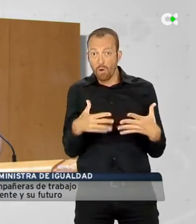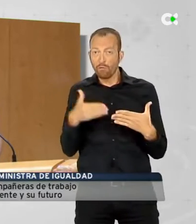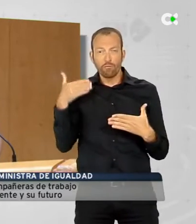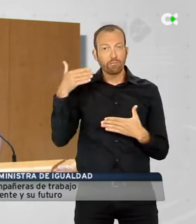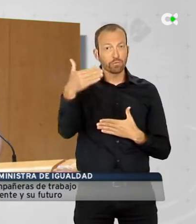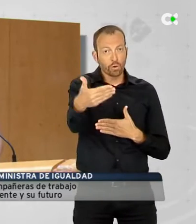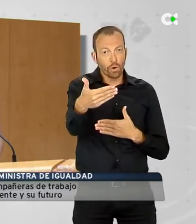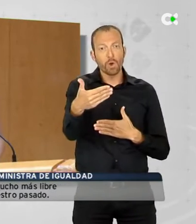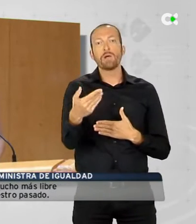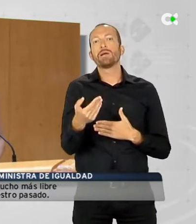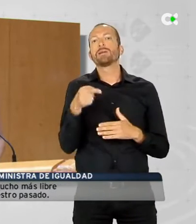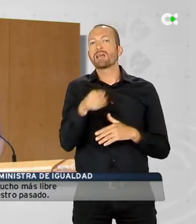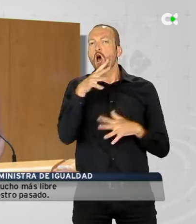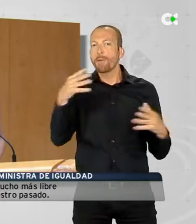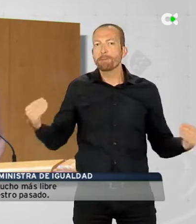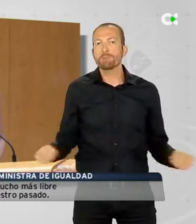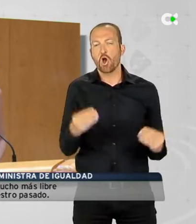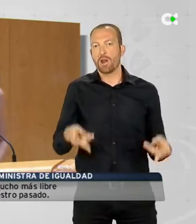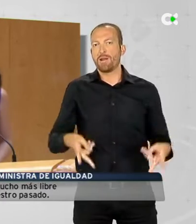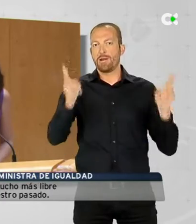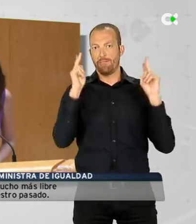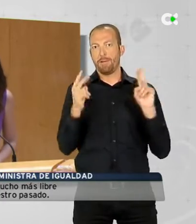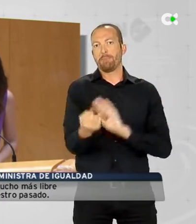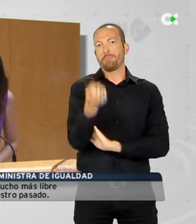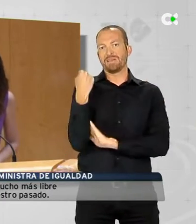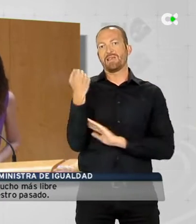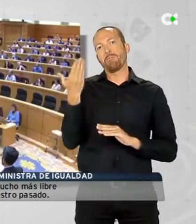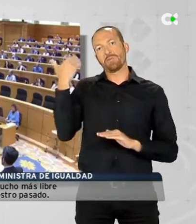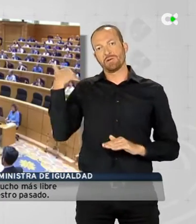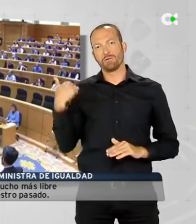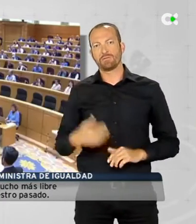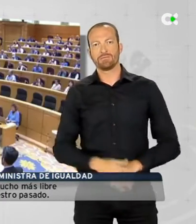su futuro va a ser mucho más libre que nuestro pasado.